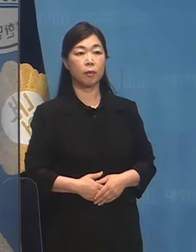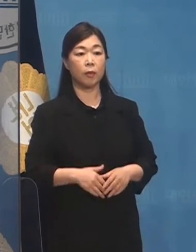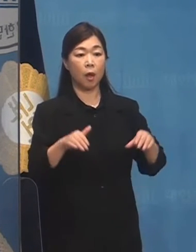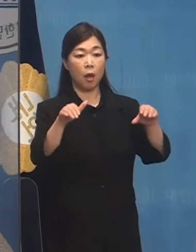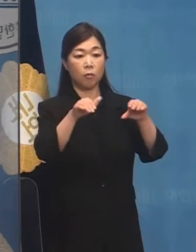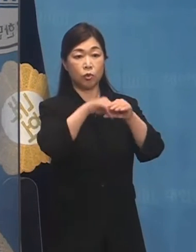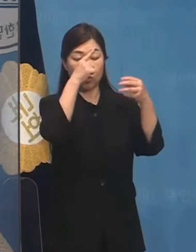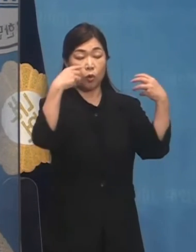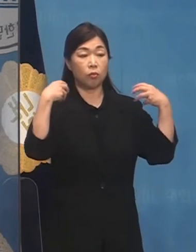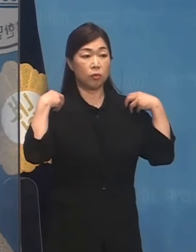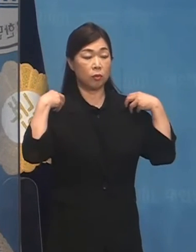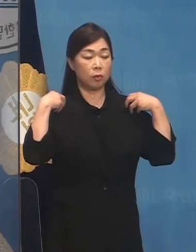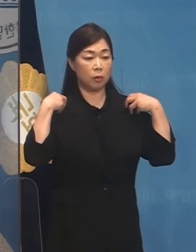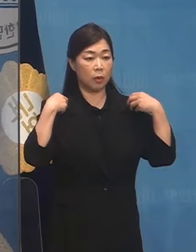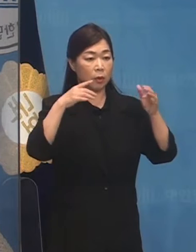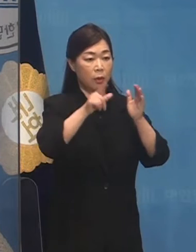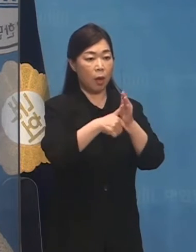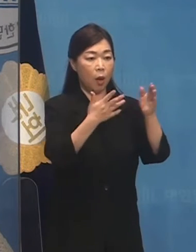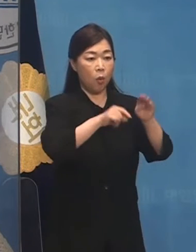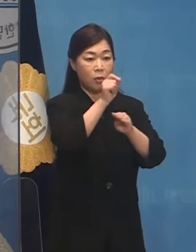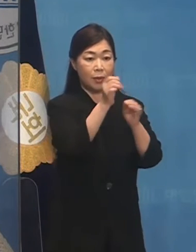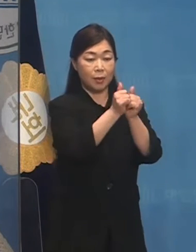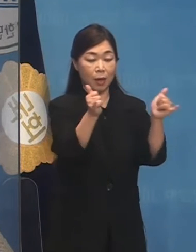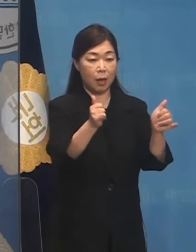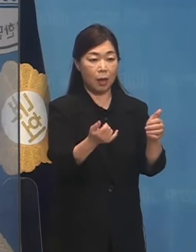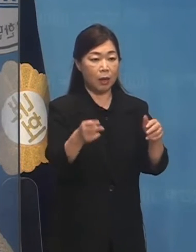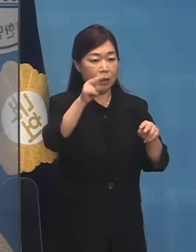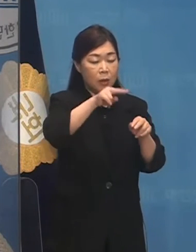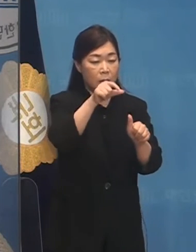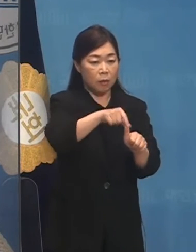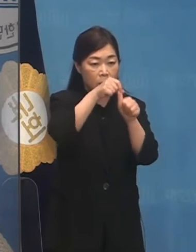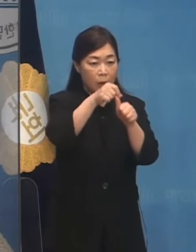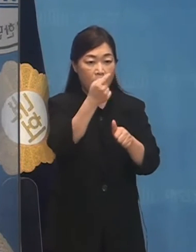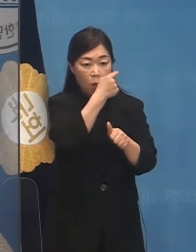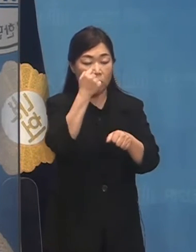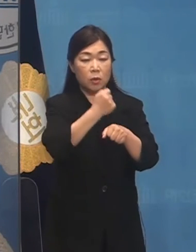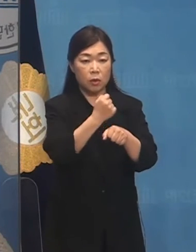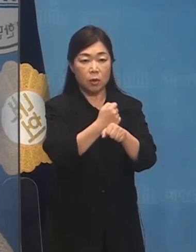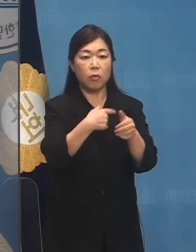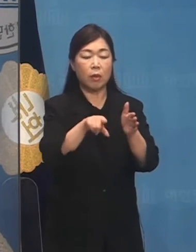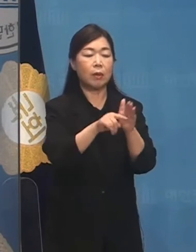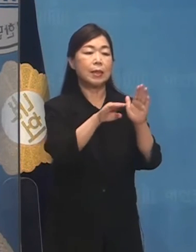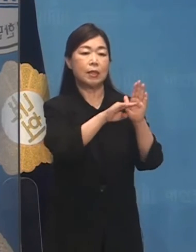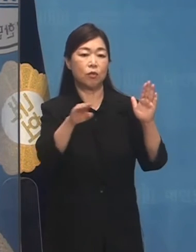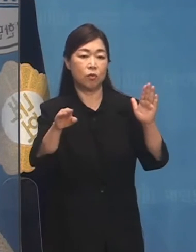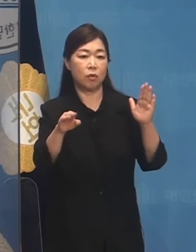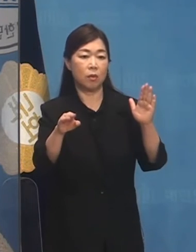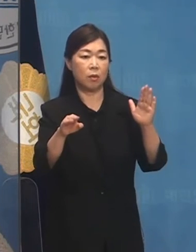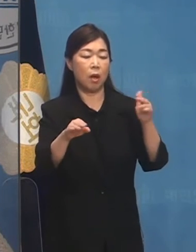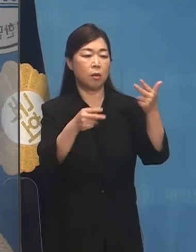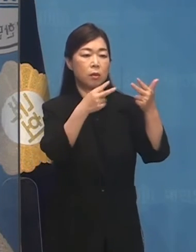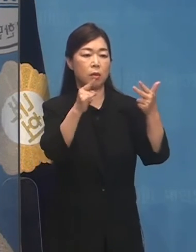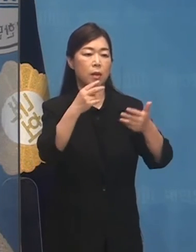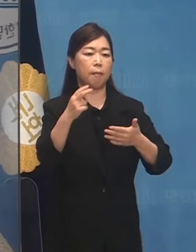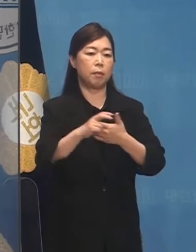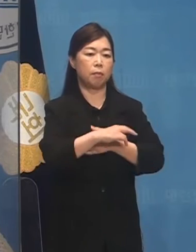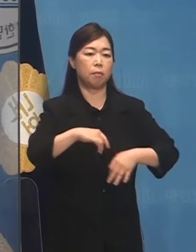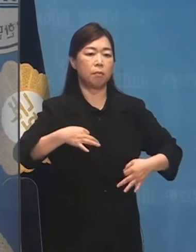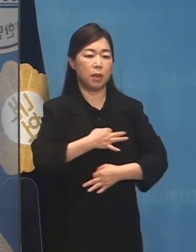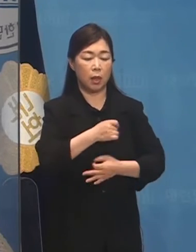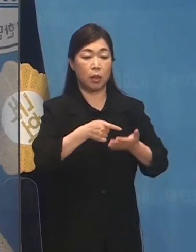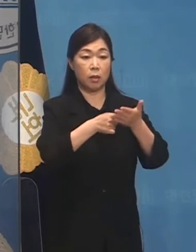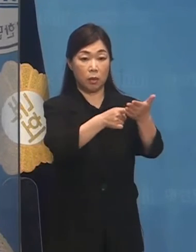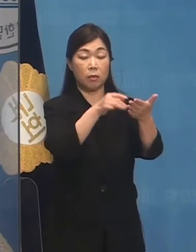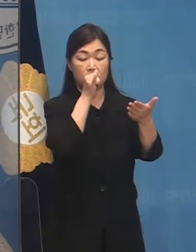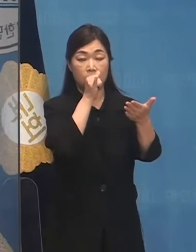문재인 정부에서 공직자 인사검증을 위한 기준으로 7대 비리를